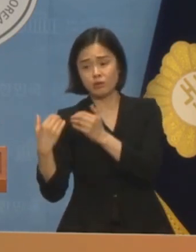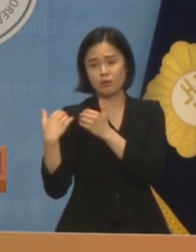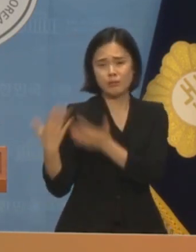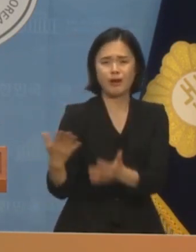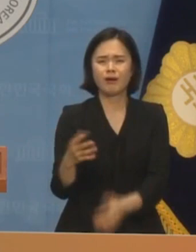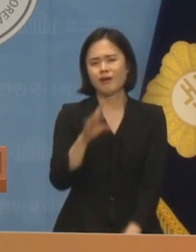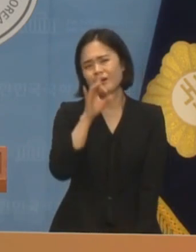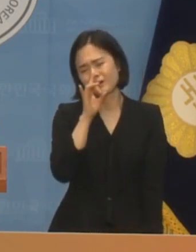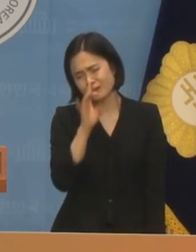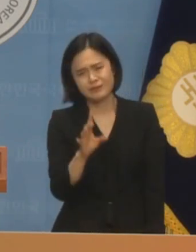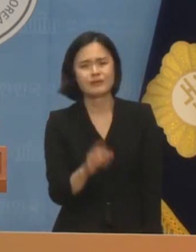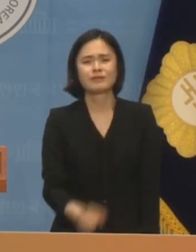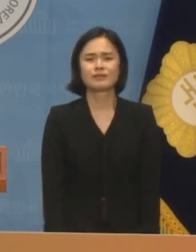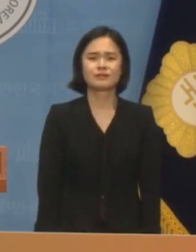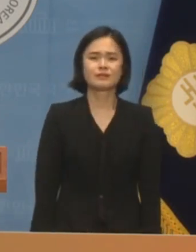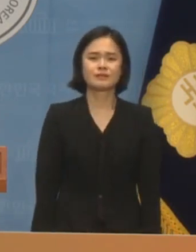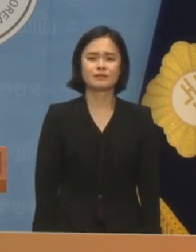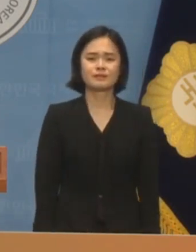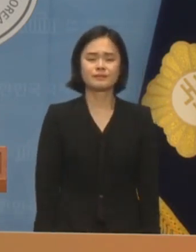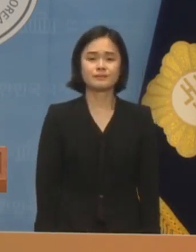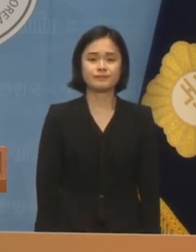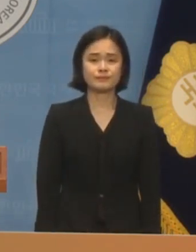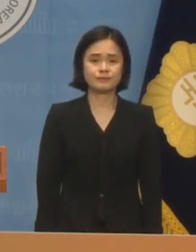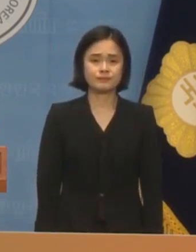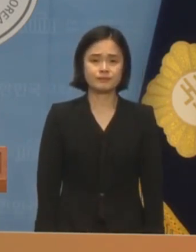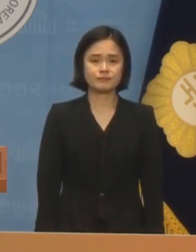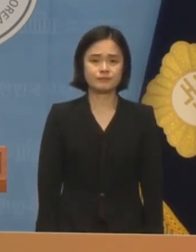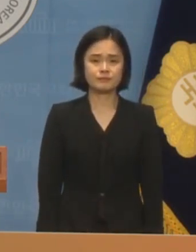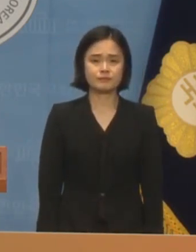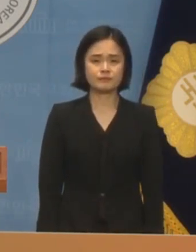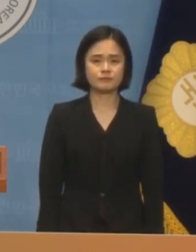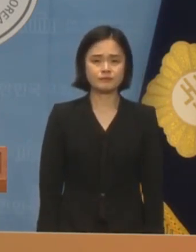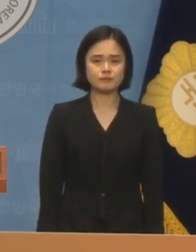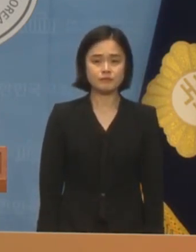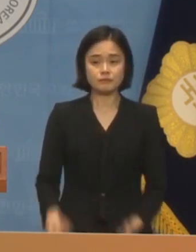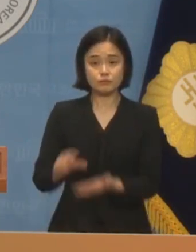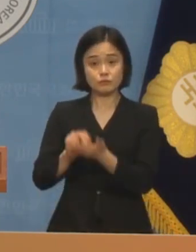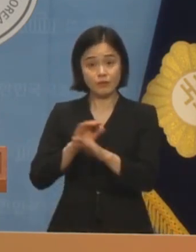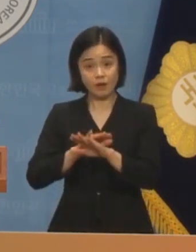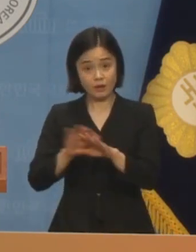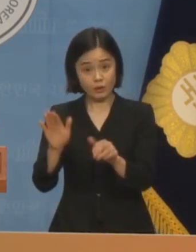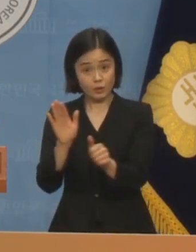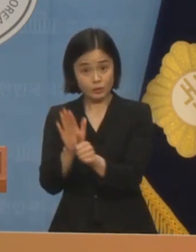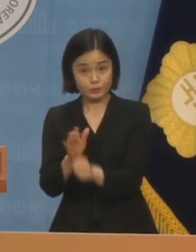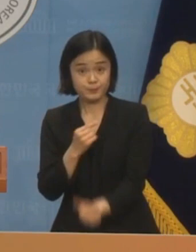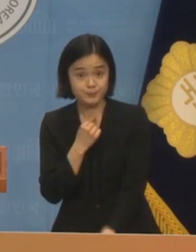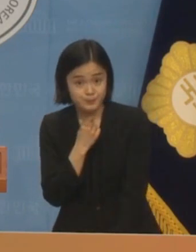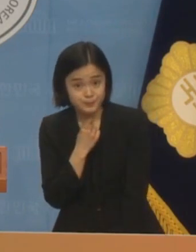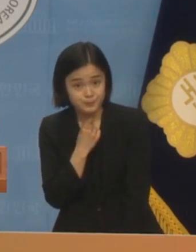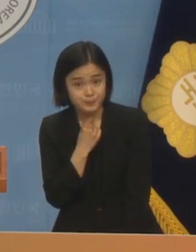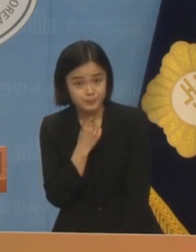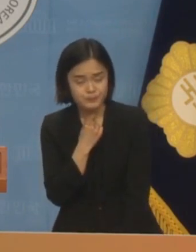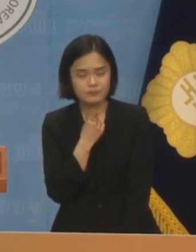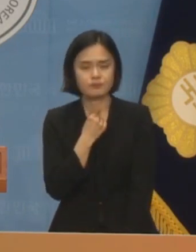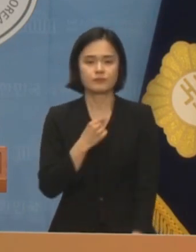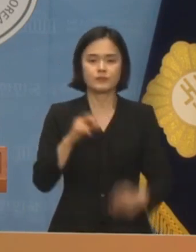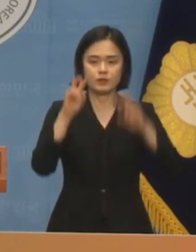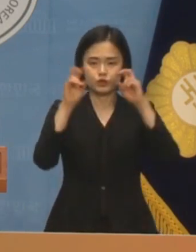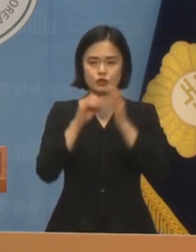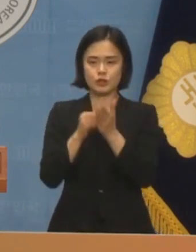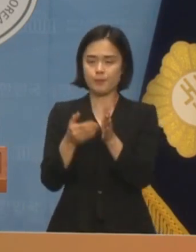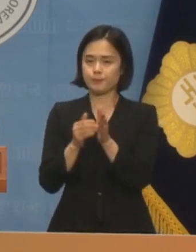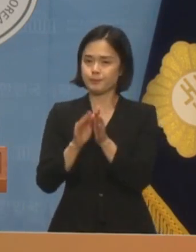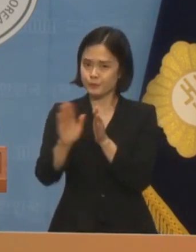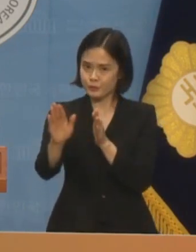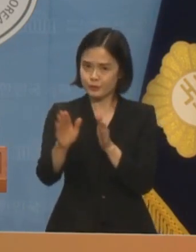않습니다. 그러기 위해서는 취업 후 학자금 상환 이자 부담을 덜어 희망의